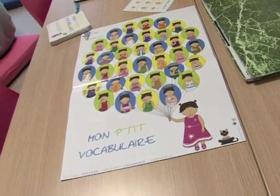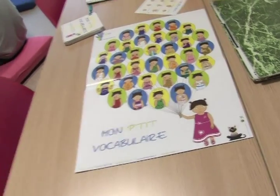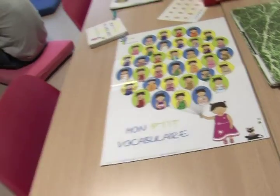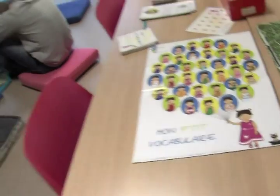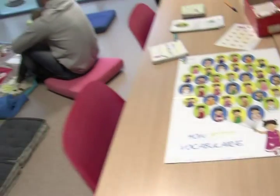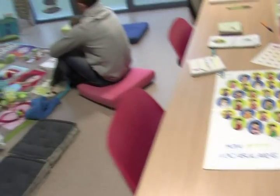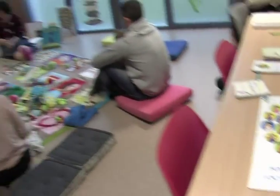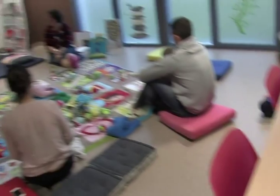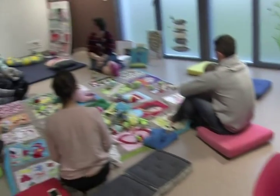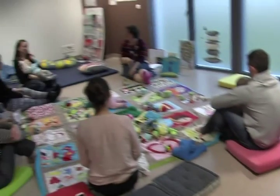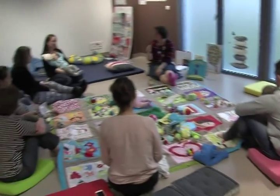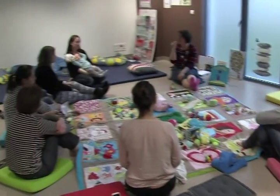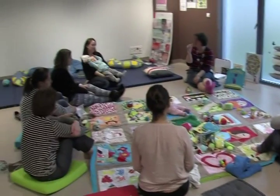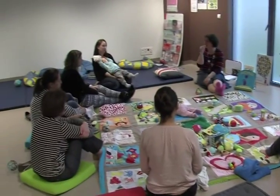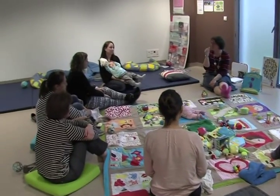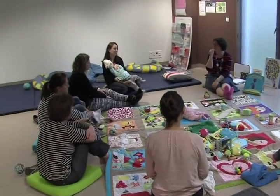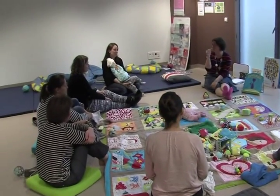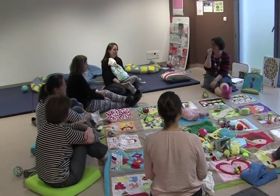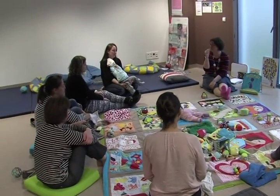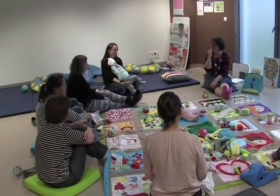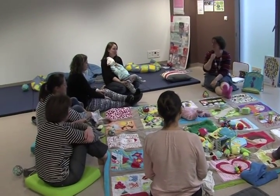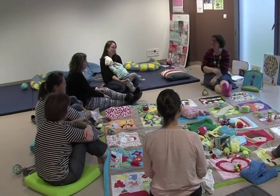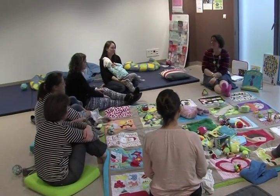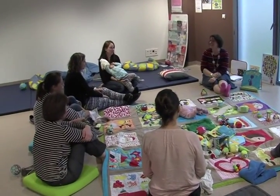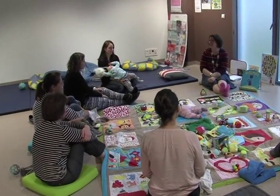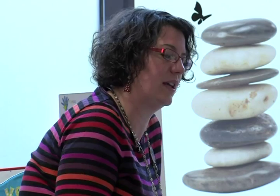que la langue des signes ne crée aucun retard, mais de toute façon les adeptes